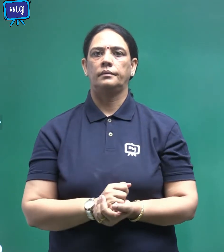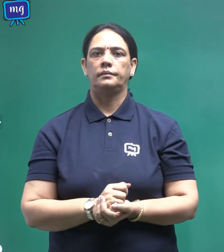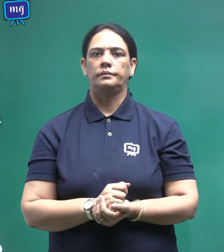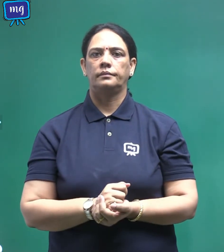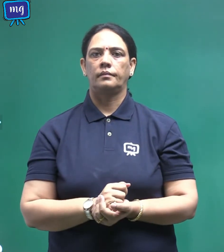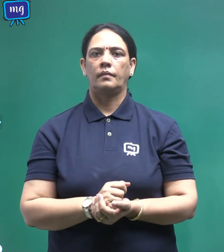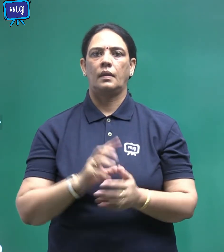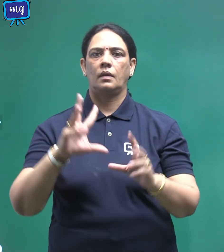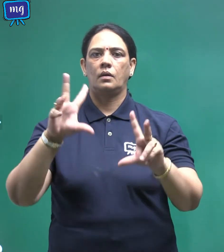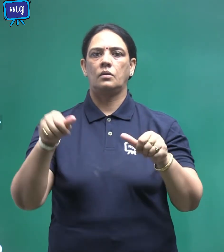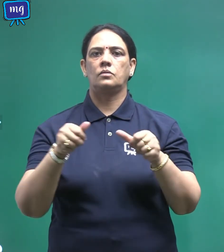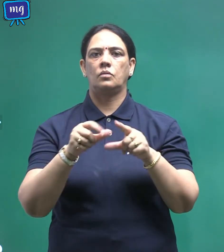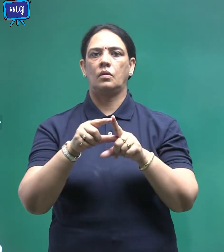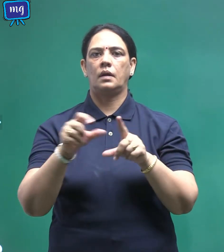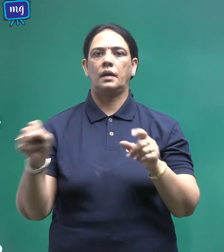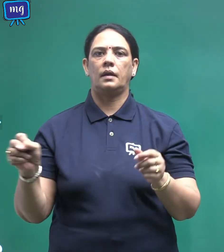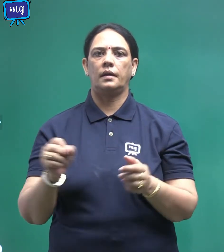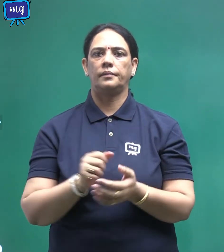हल करेंगे,